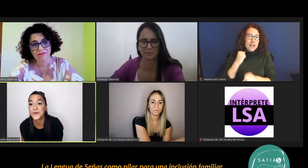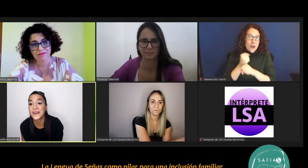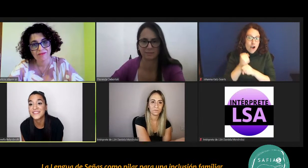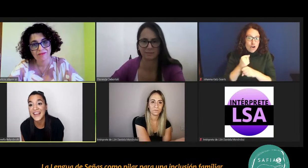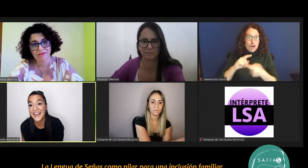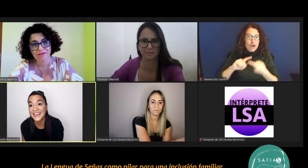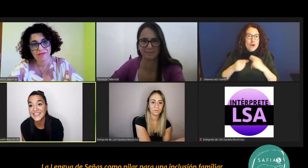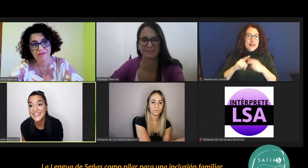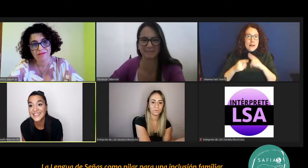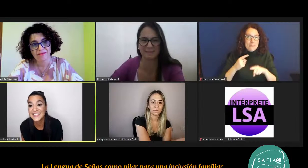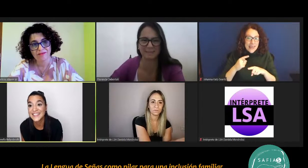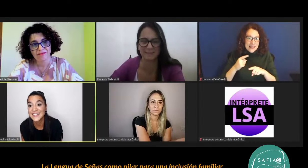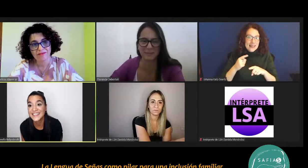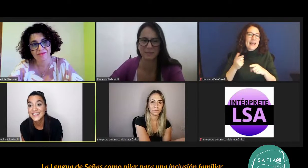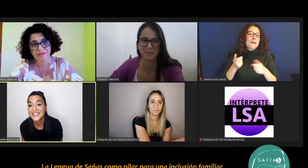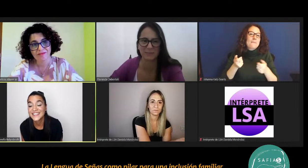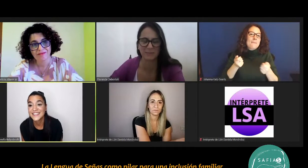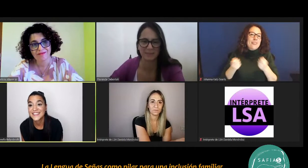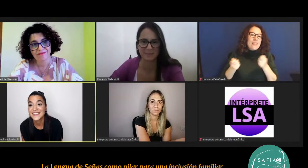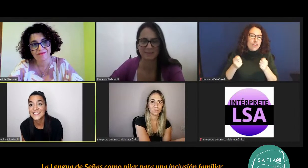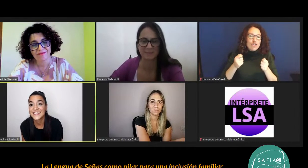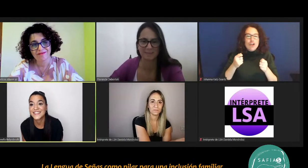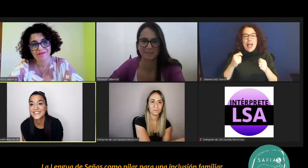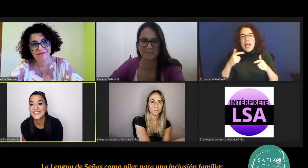¿cómo llego hasta acá?